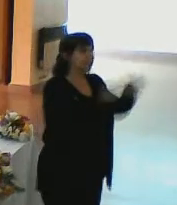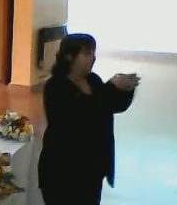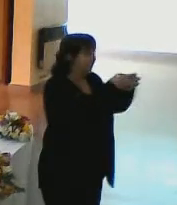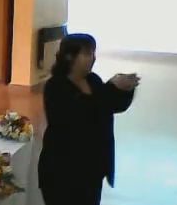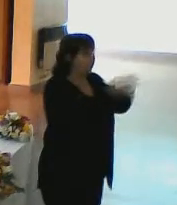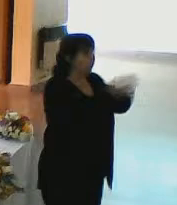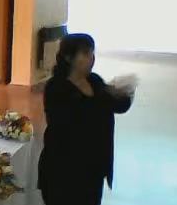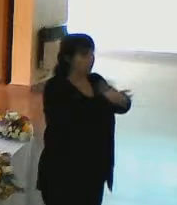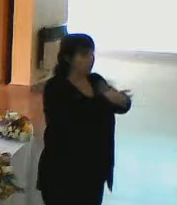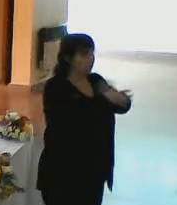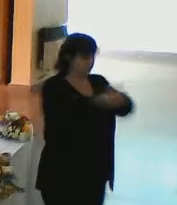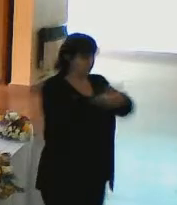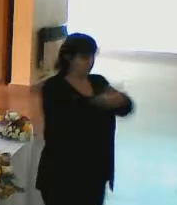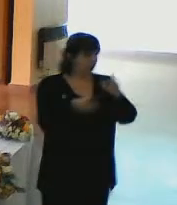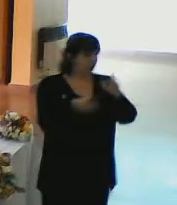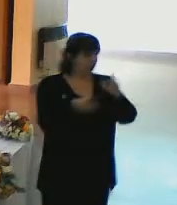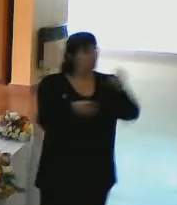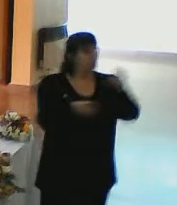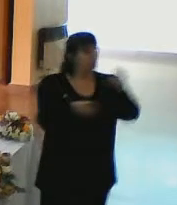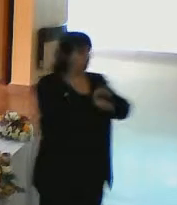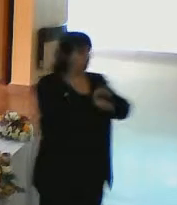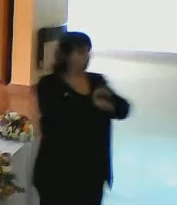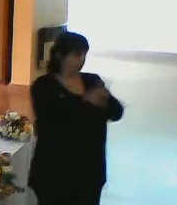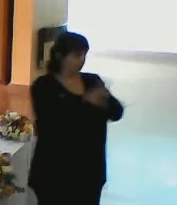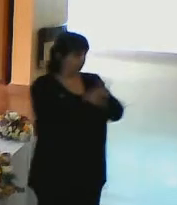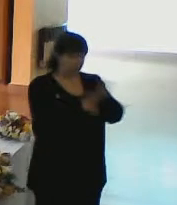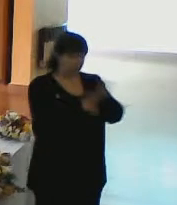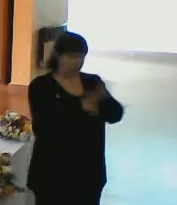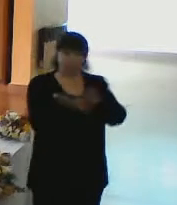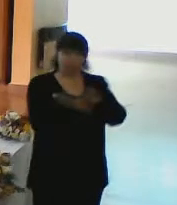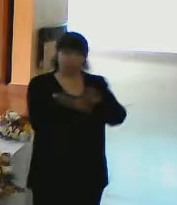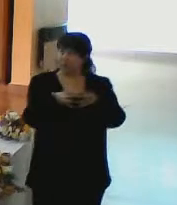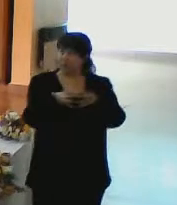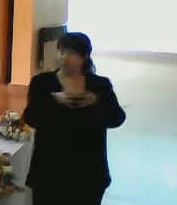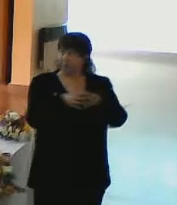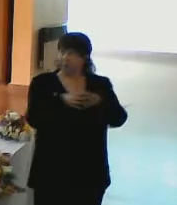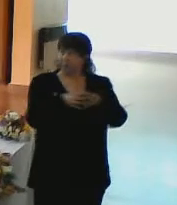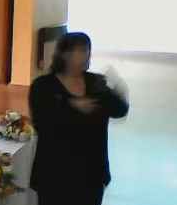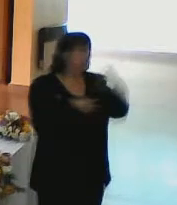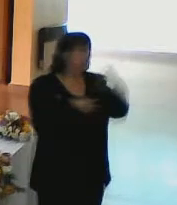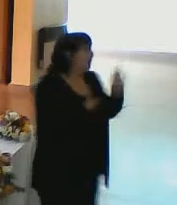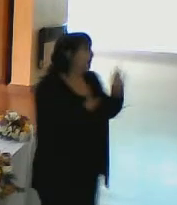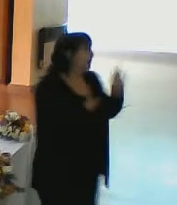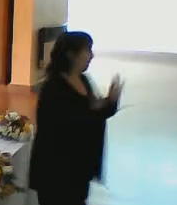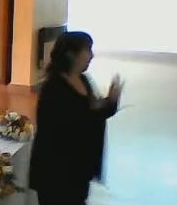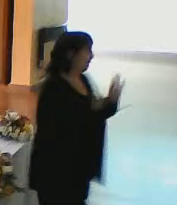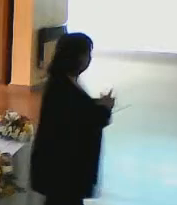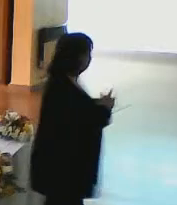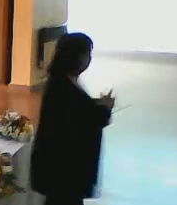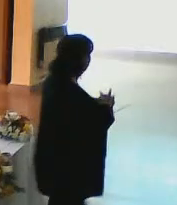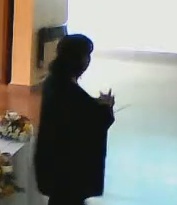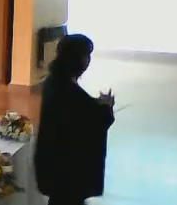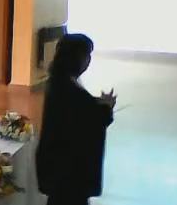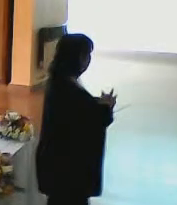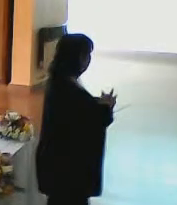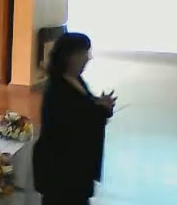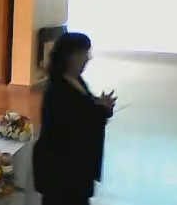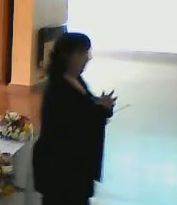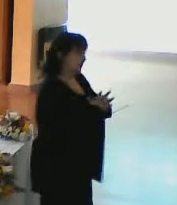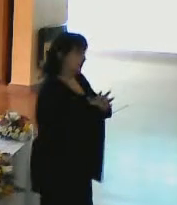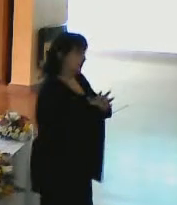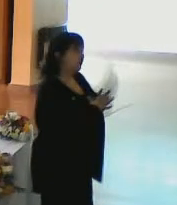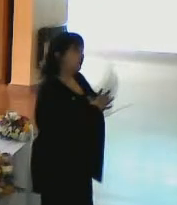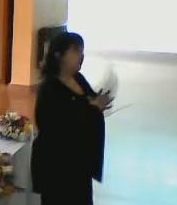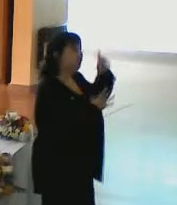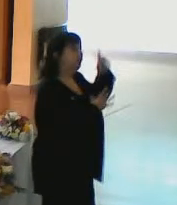no hace tanto. Y bueno, el tema que voy a exponer hoy es el abordaje clínico